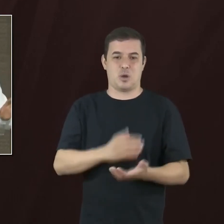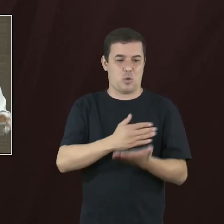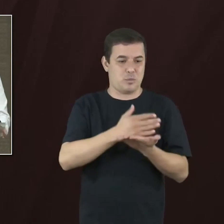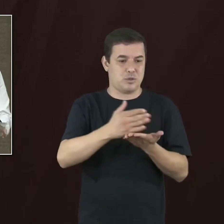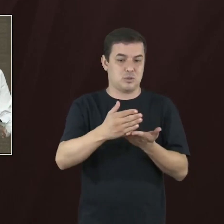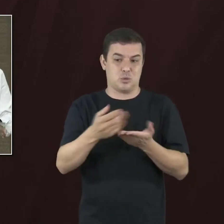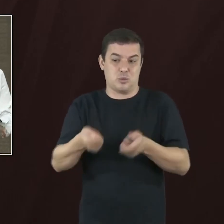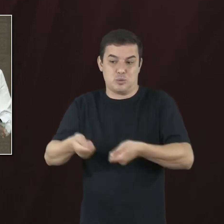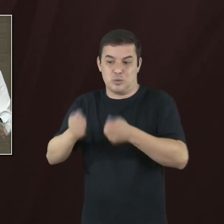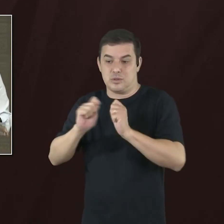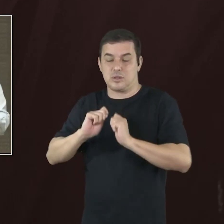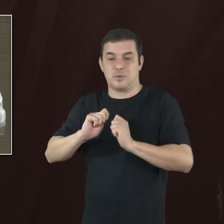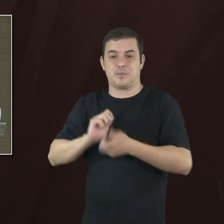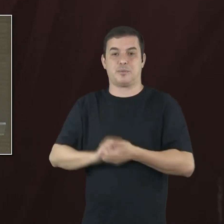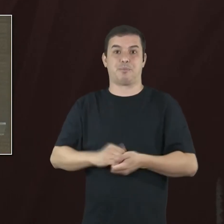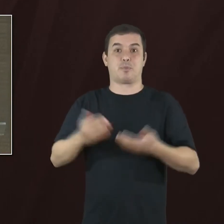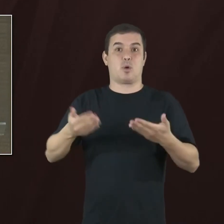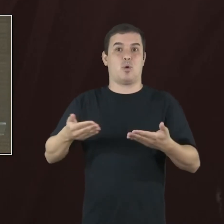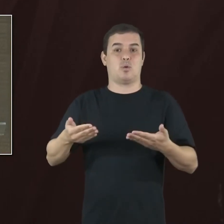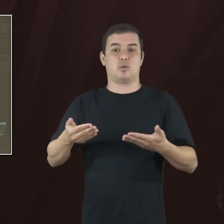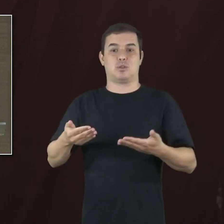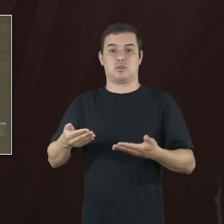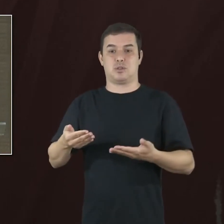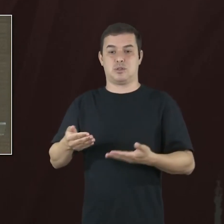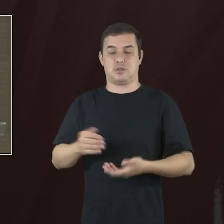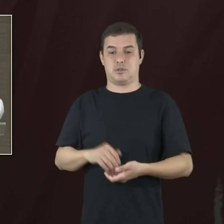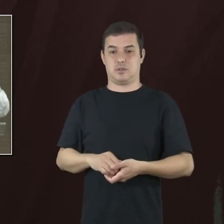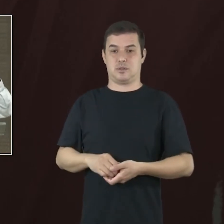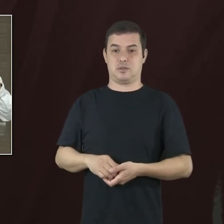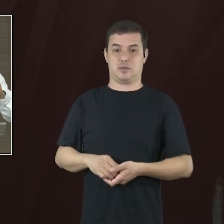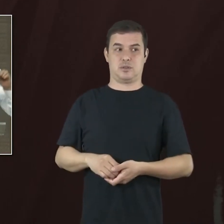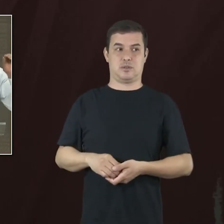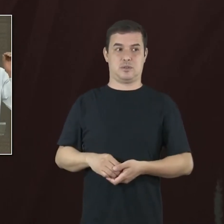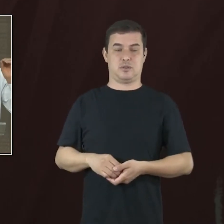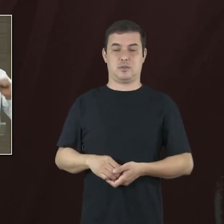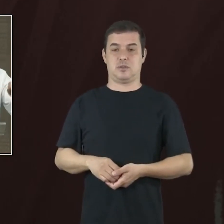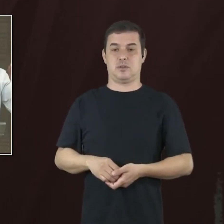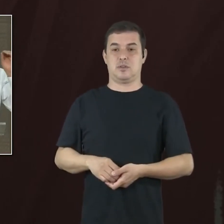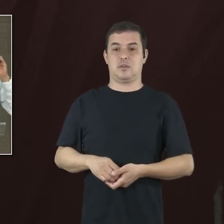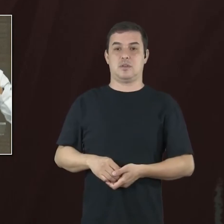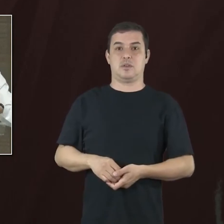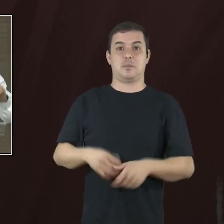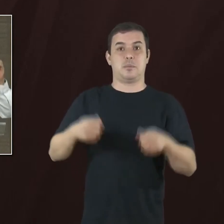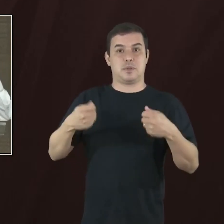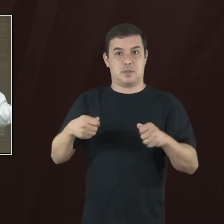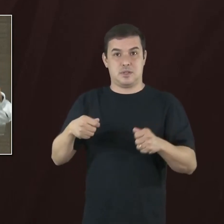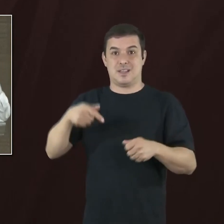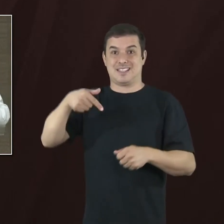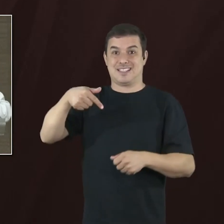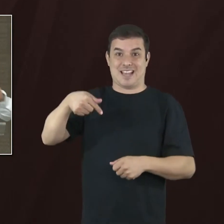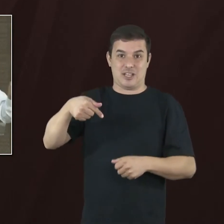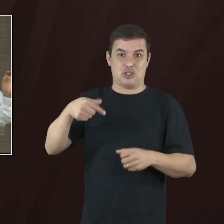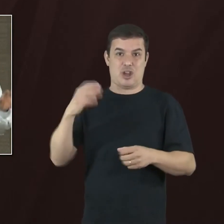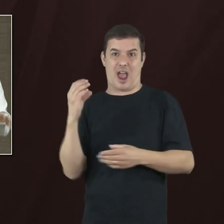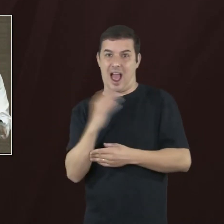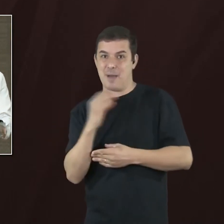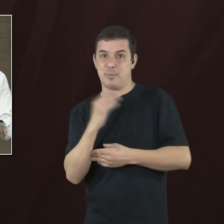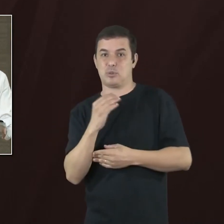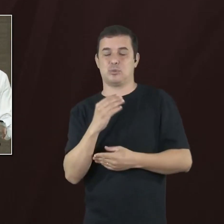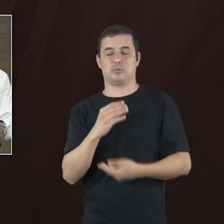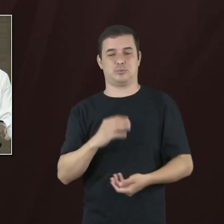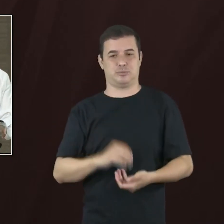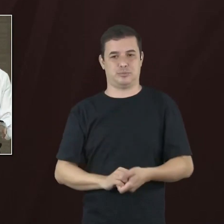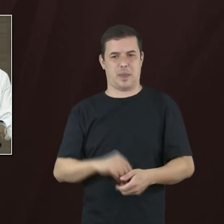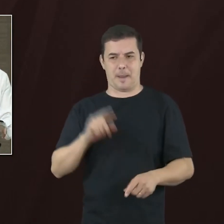para nós. E hoje todas essas ferramentas, irmãos, estão intensificadas 7 vezes mais.